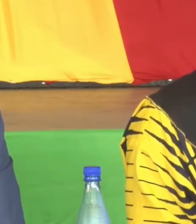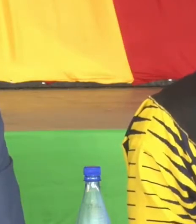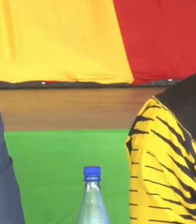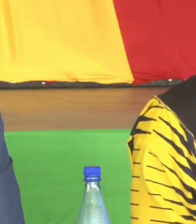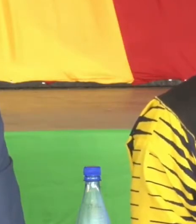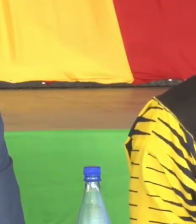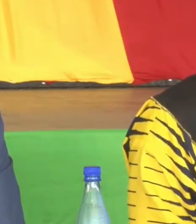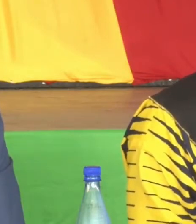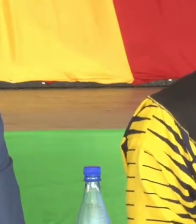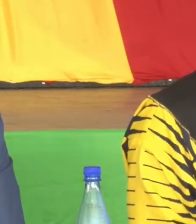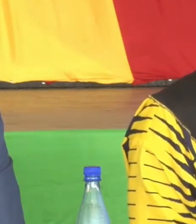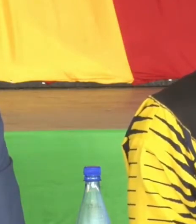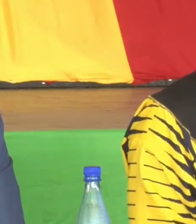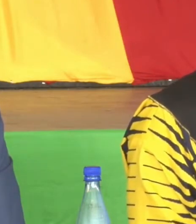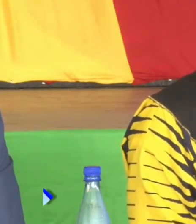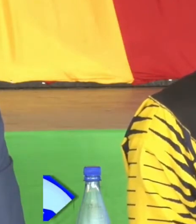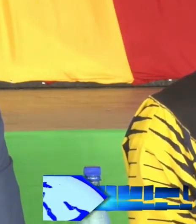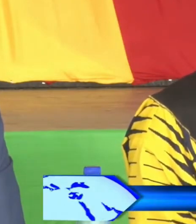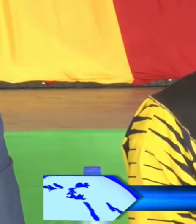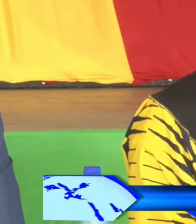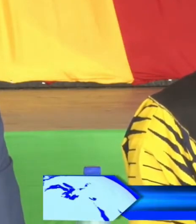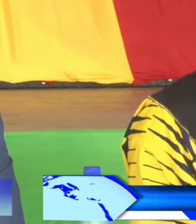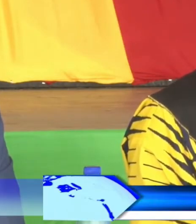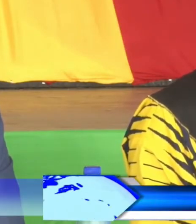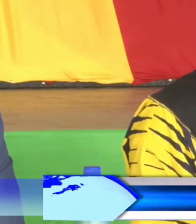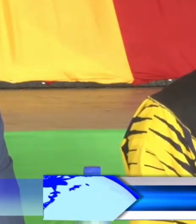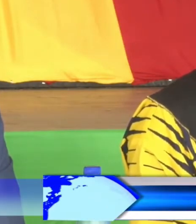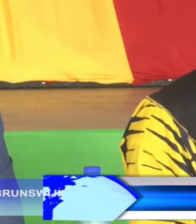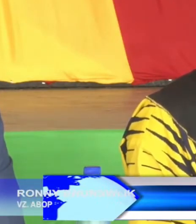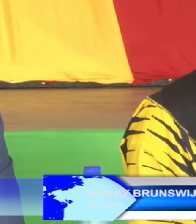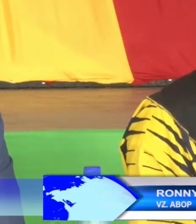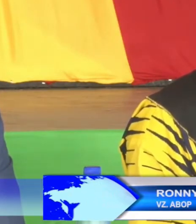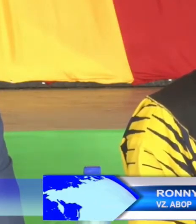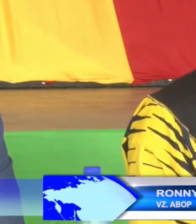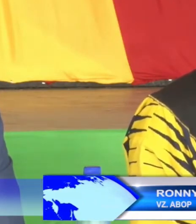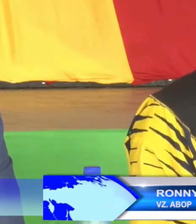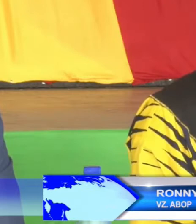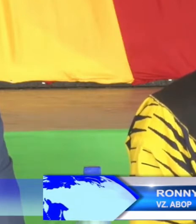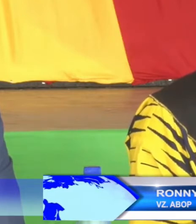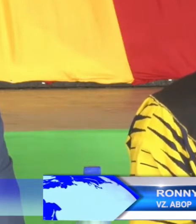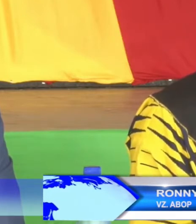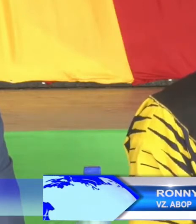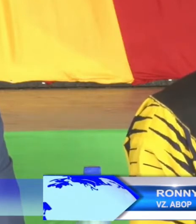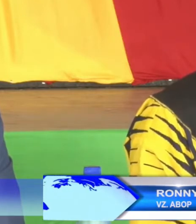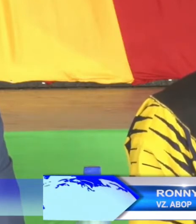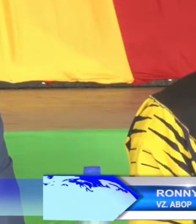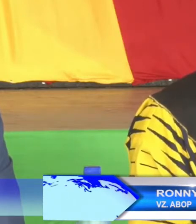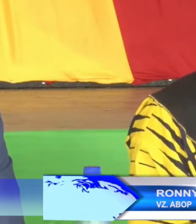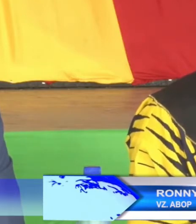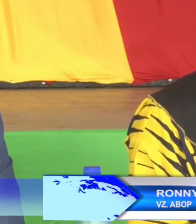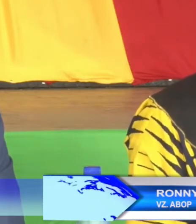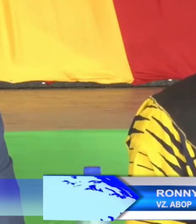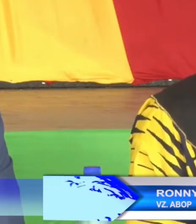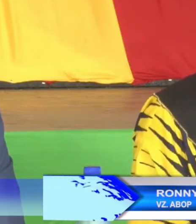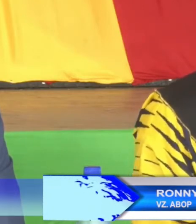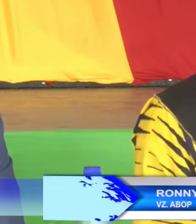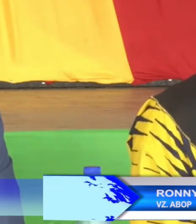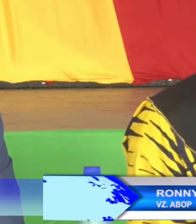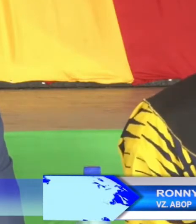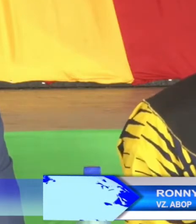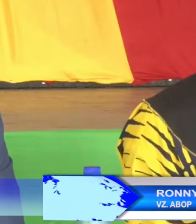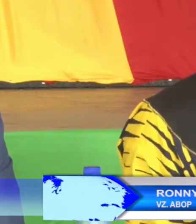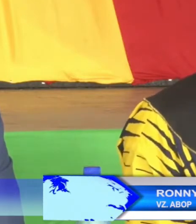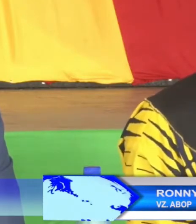Zeg maar dat niemand moet weten. Het moet niet in geheimzinnig iets zijn. We zijn bezig te praten om te kijken